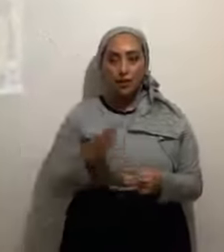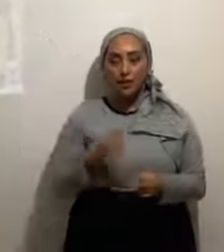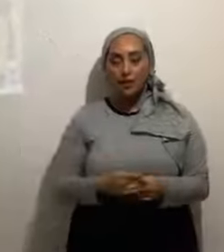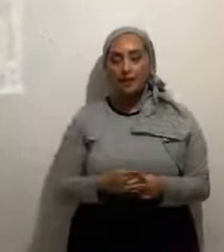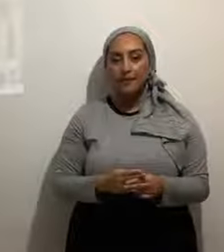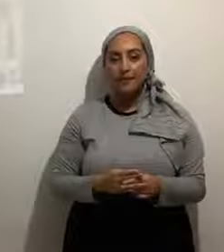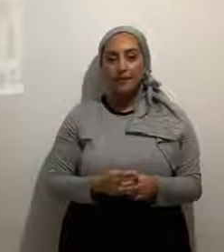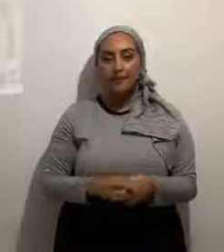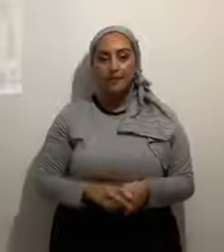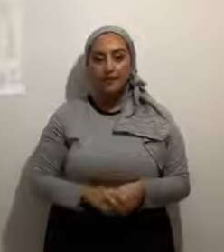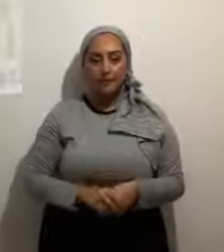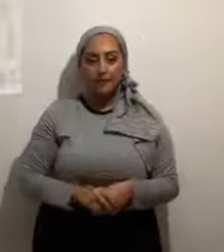nombre.